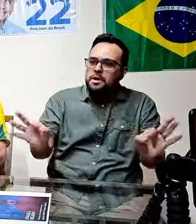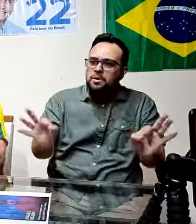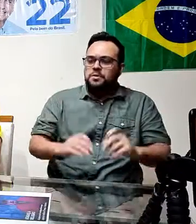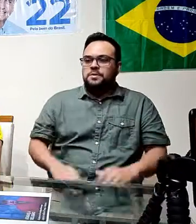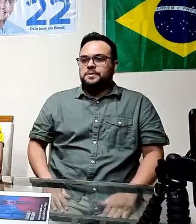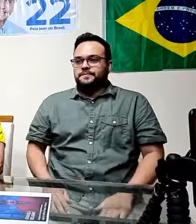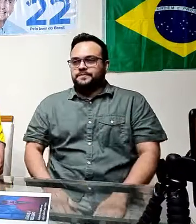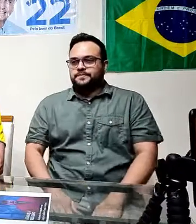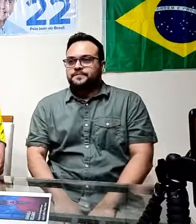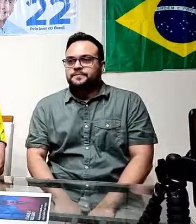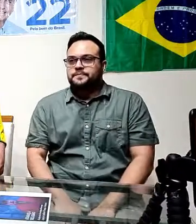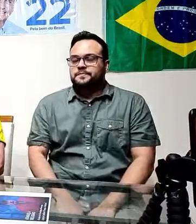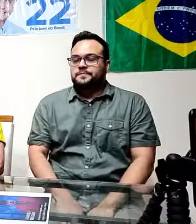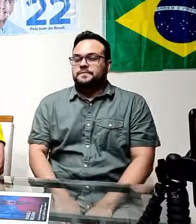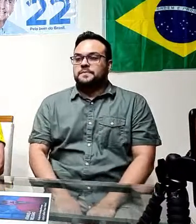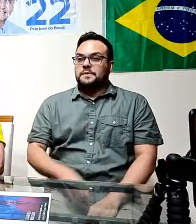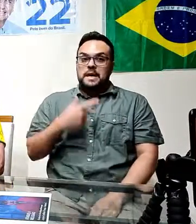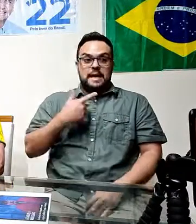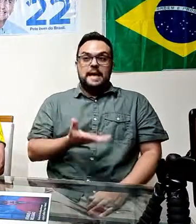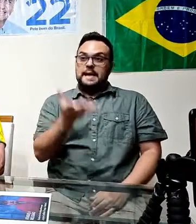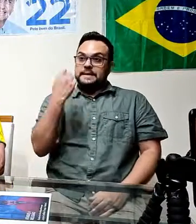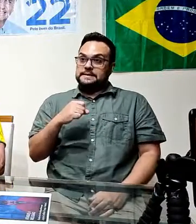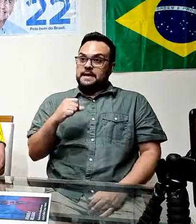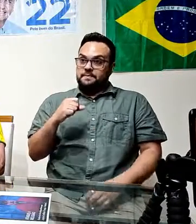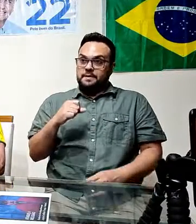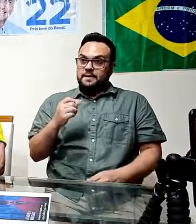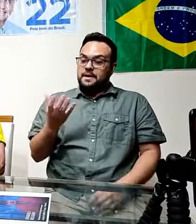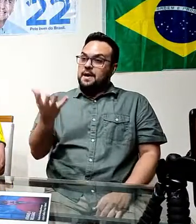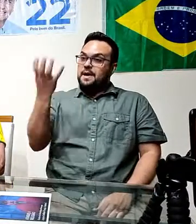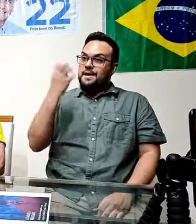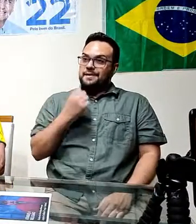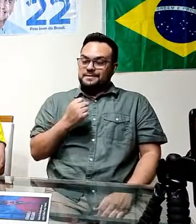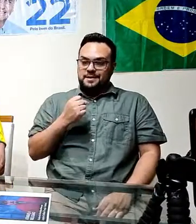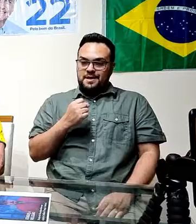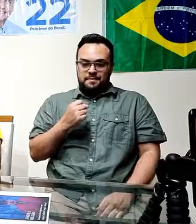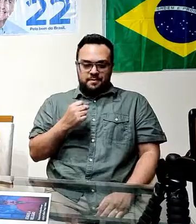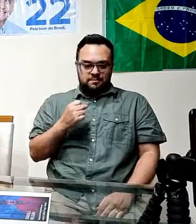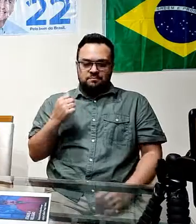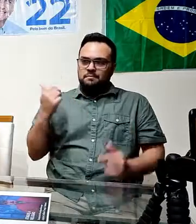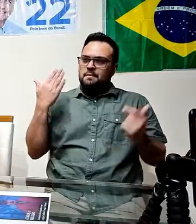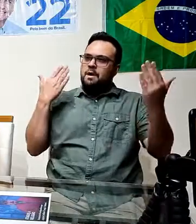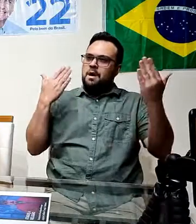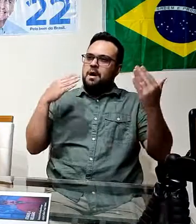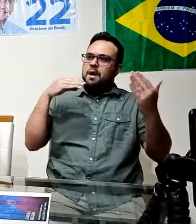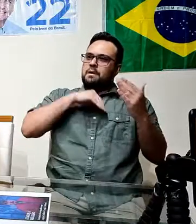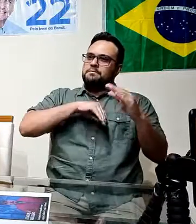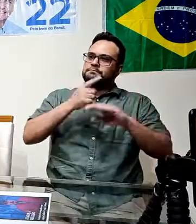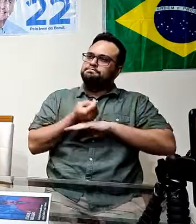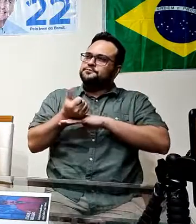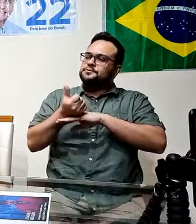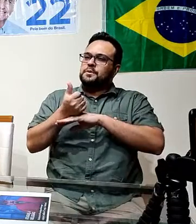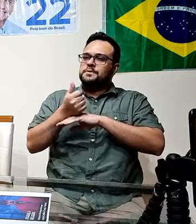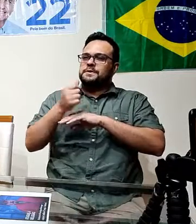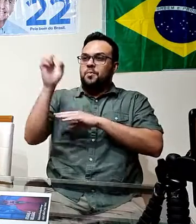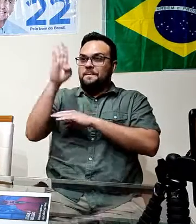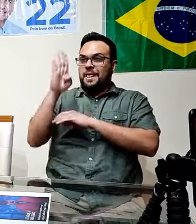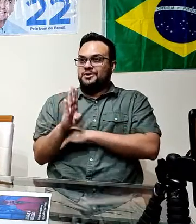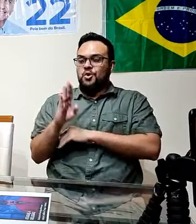quando recebe uma parcela do Auxílio Brasil, compara o Bolsa Família do passado. Lá atrás